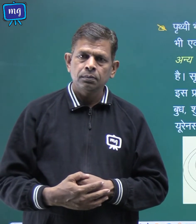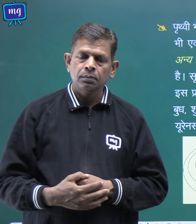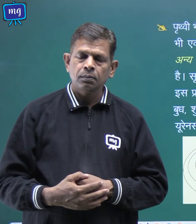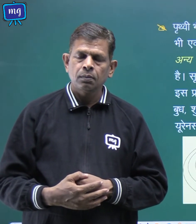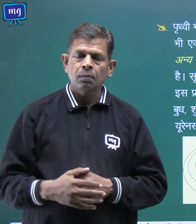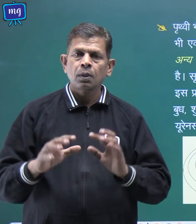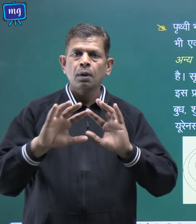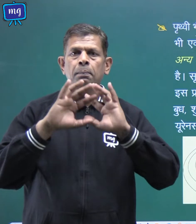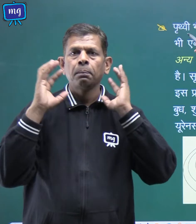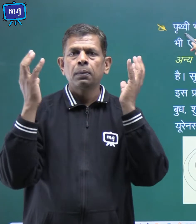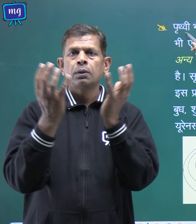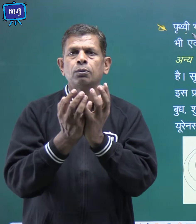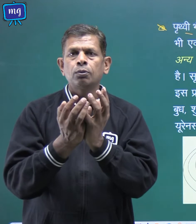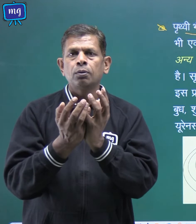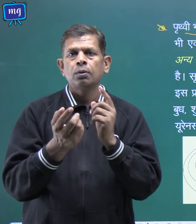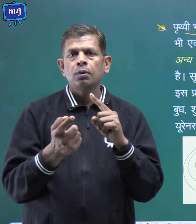पृथ्वी भी